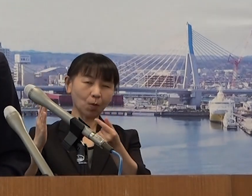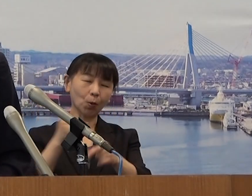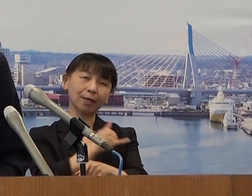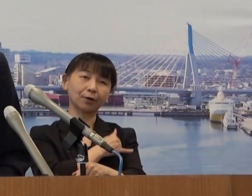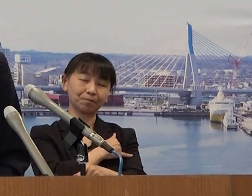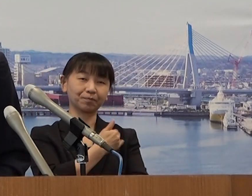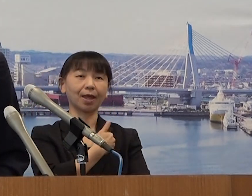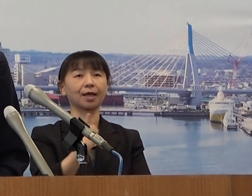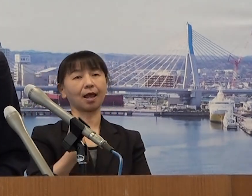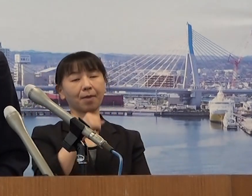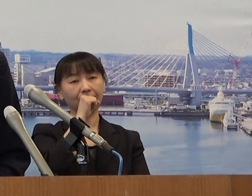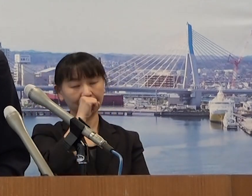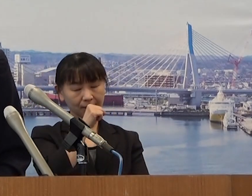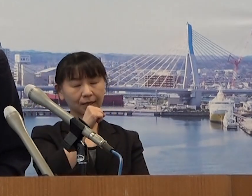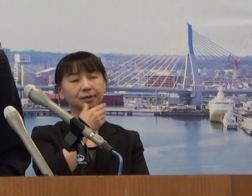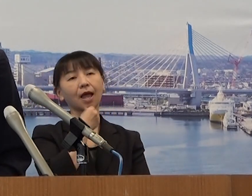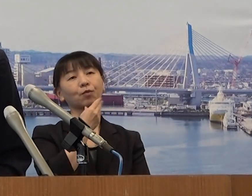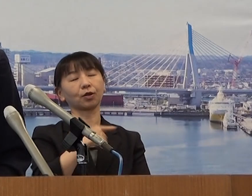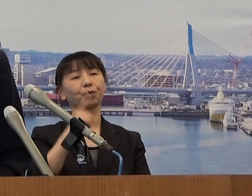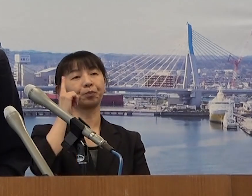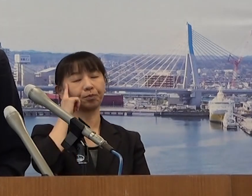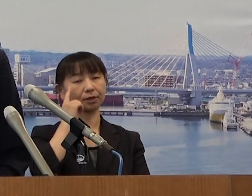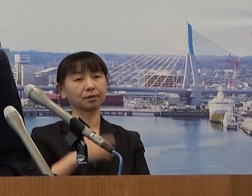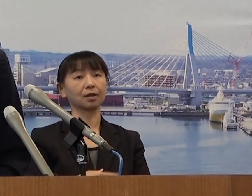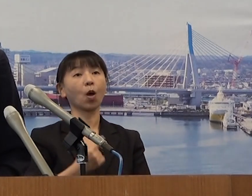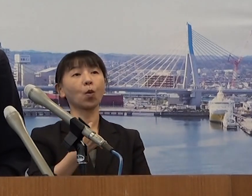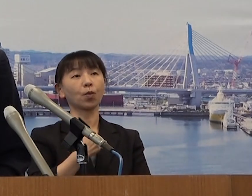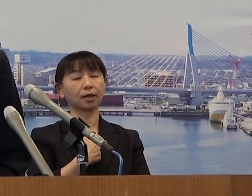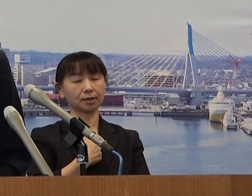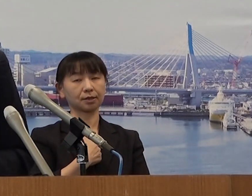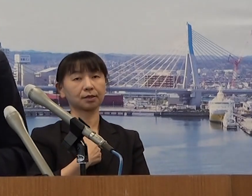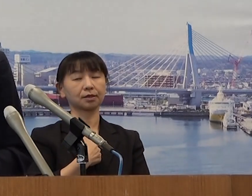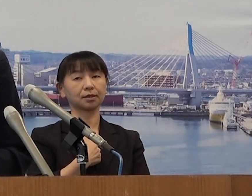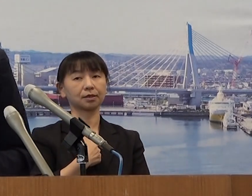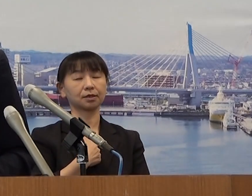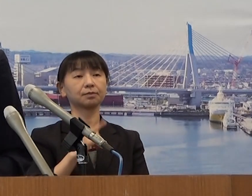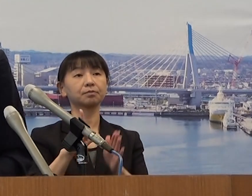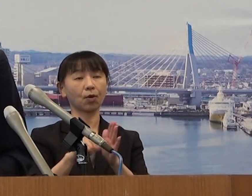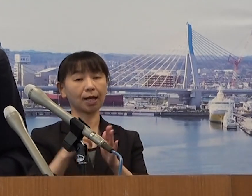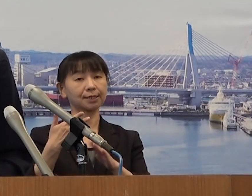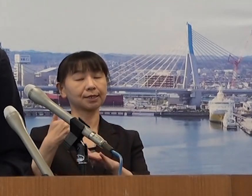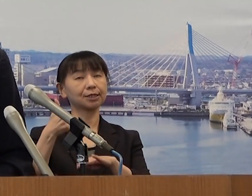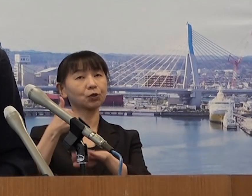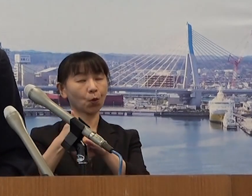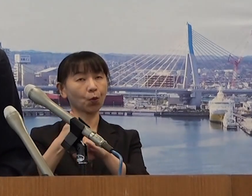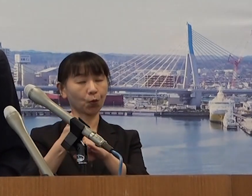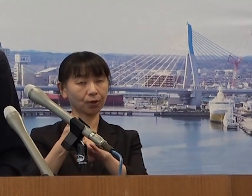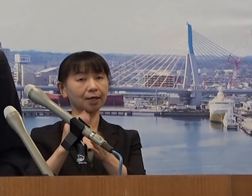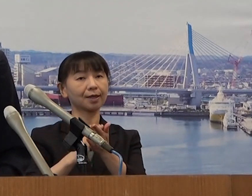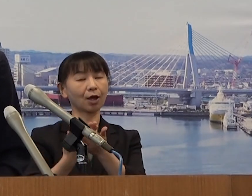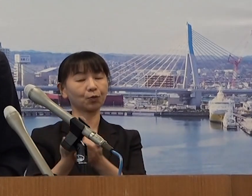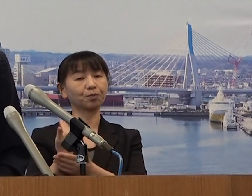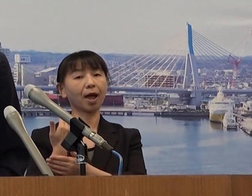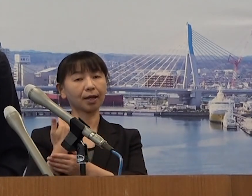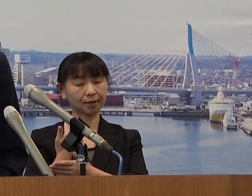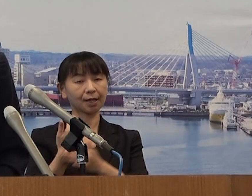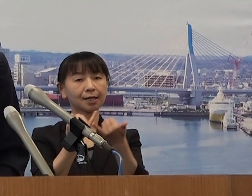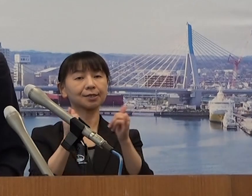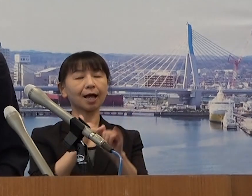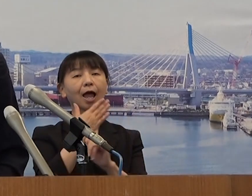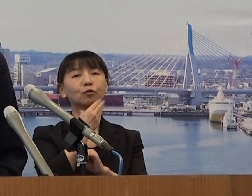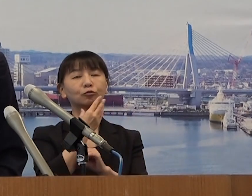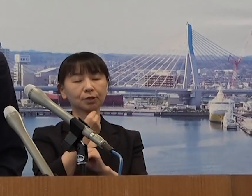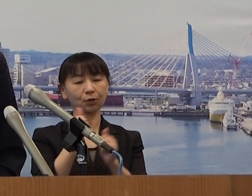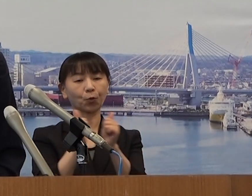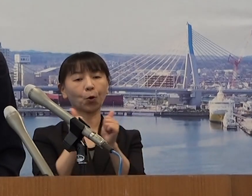れば幸いだと思っております。で、私自身市長になる前ですね、青森市の社会福祉協議会の